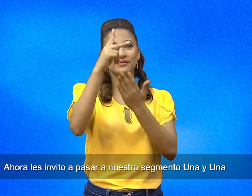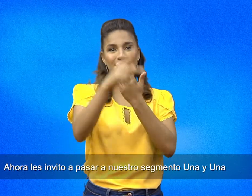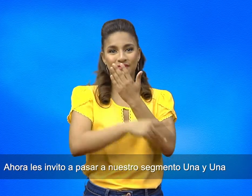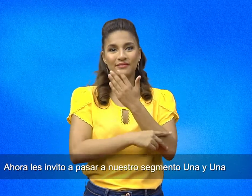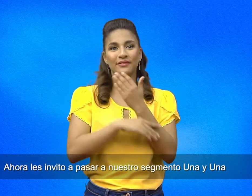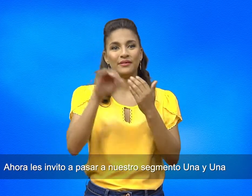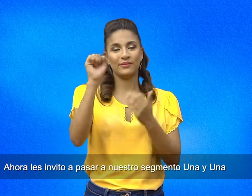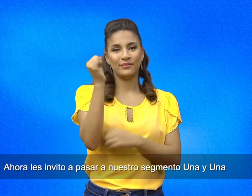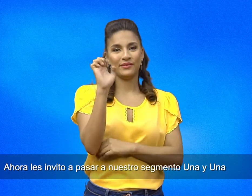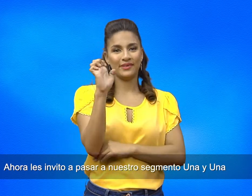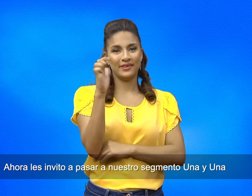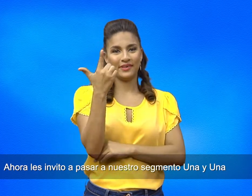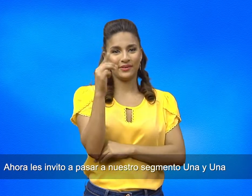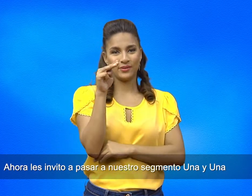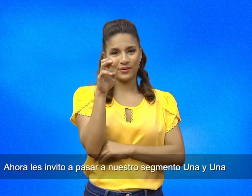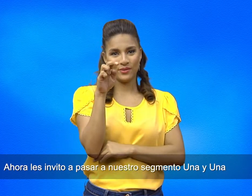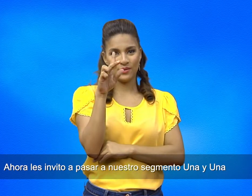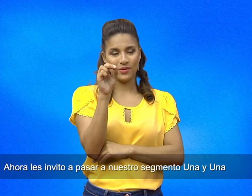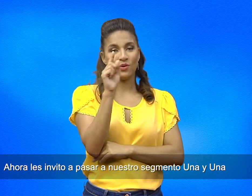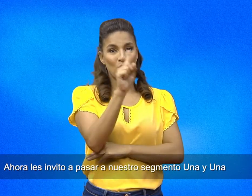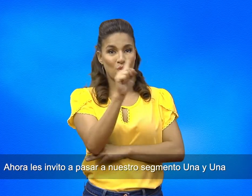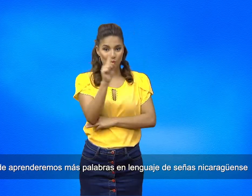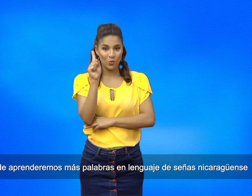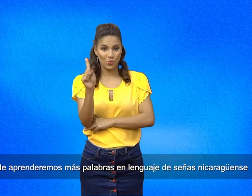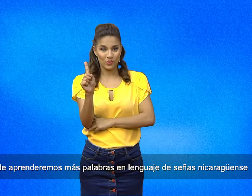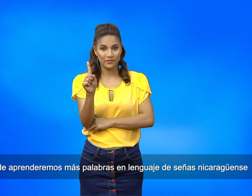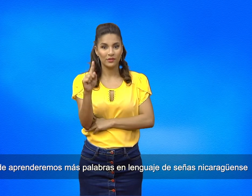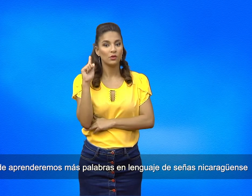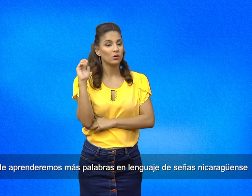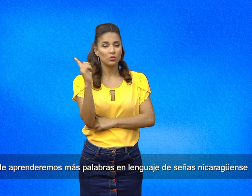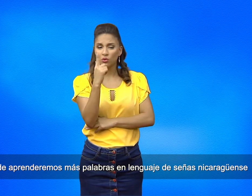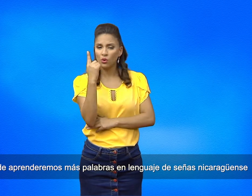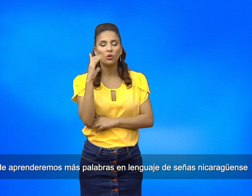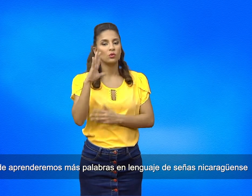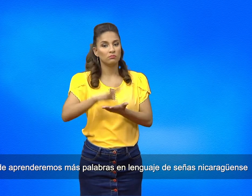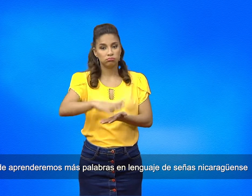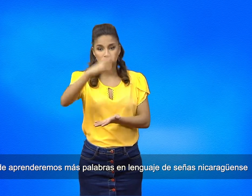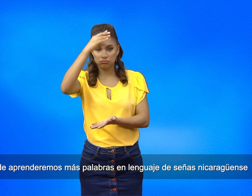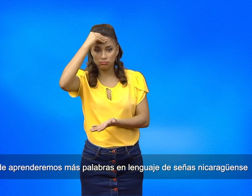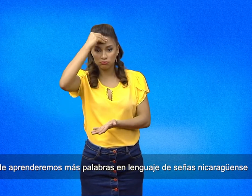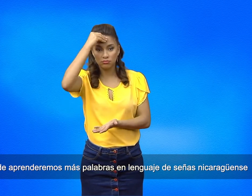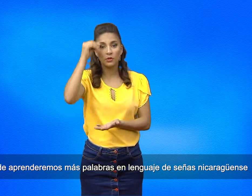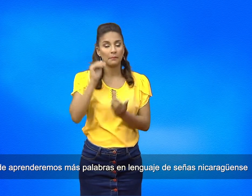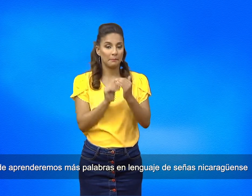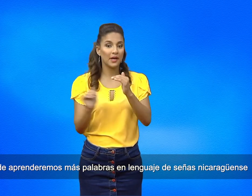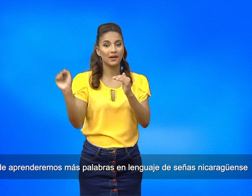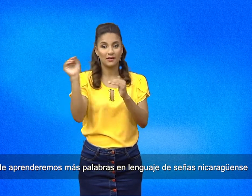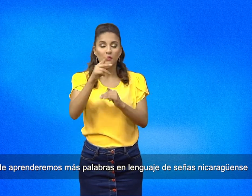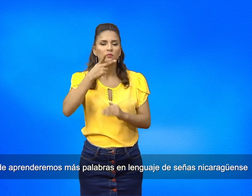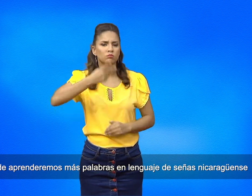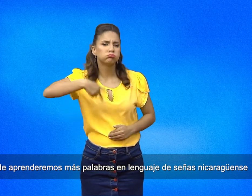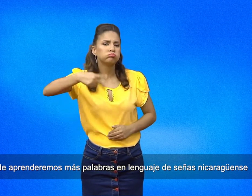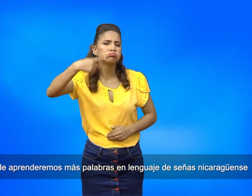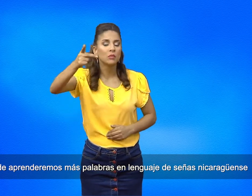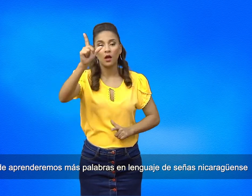segmento una y una donde aprenderemos más palabras el lenguaje